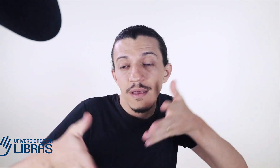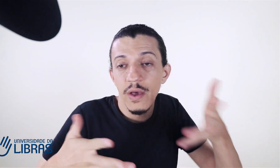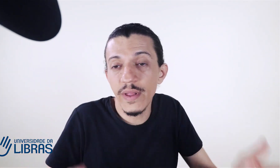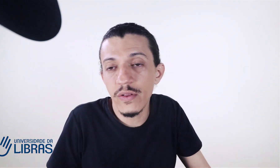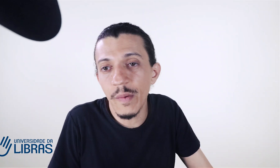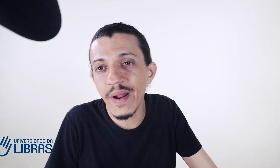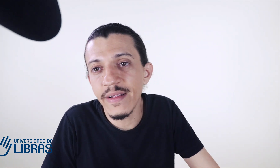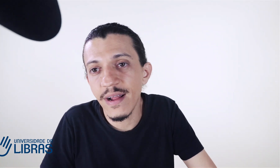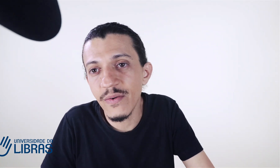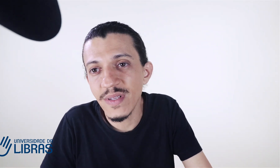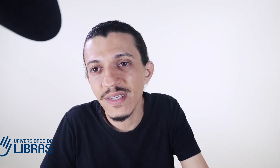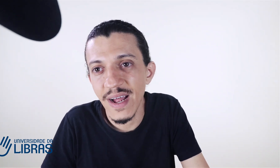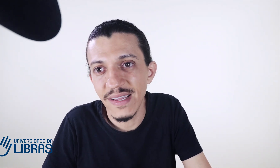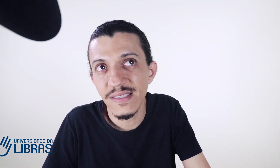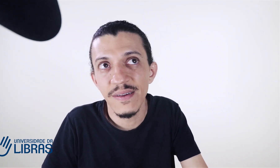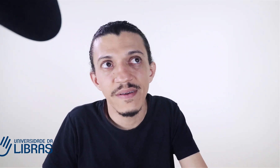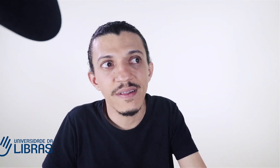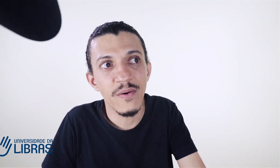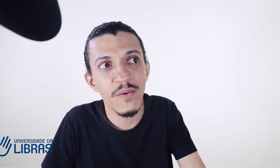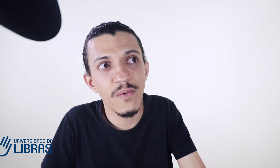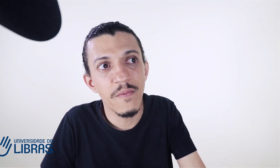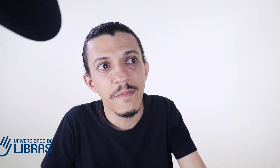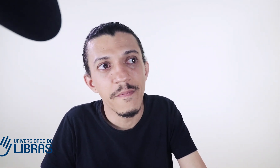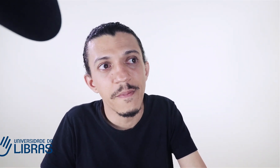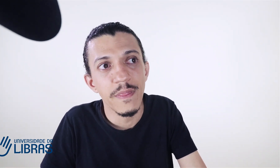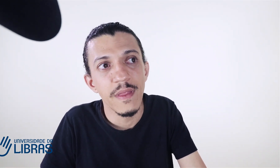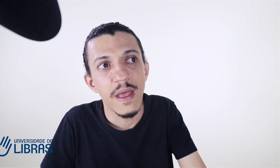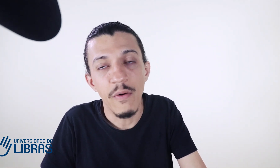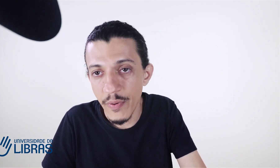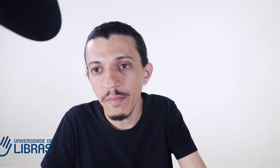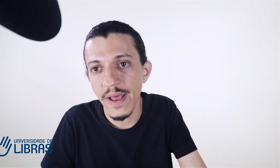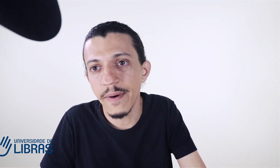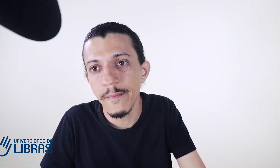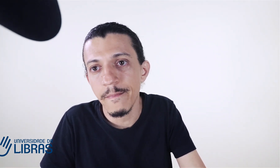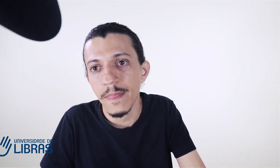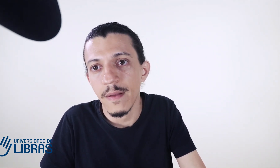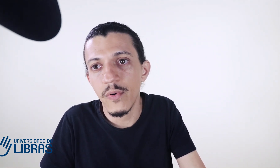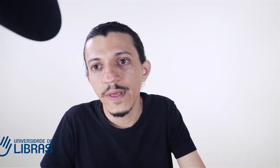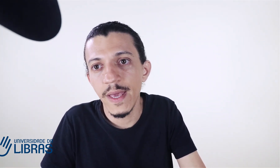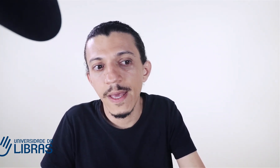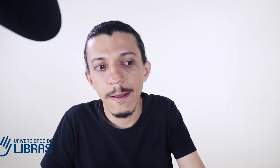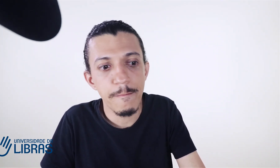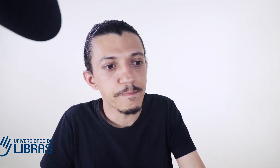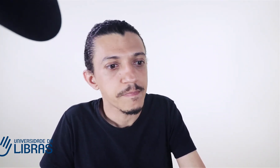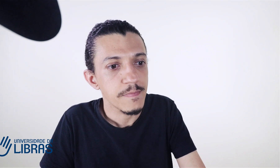eu ainda estou aprendendo a língua de sinais. Então, é um problema. Porque